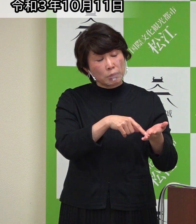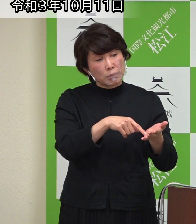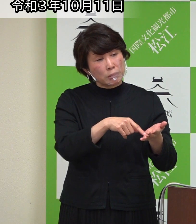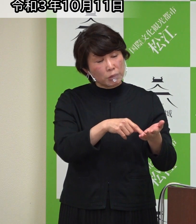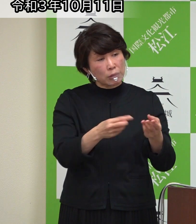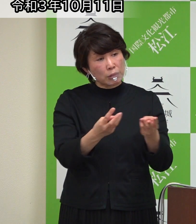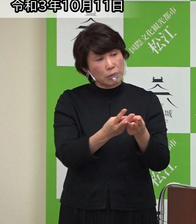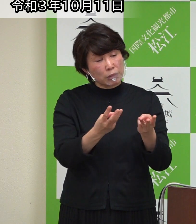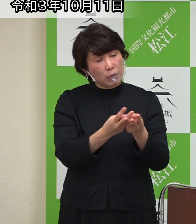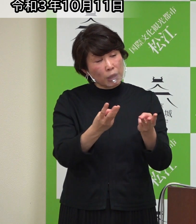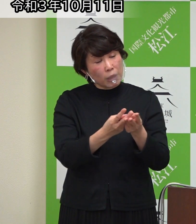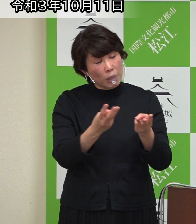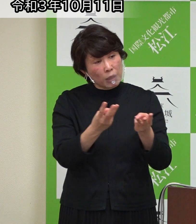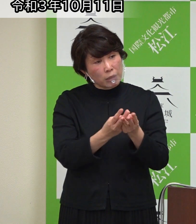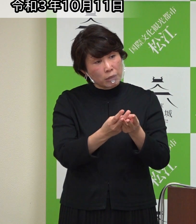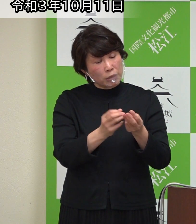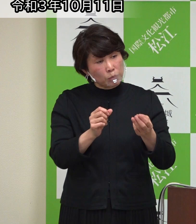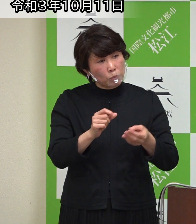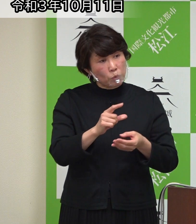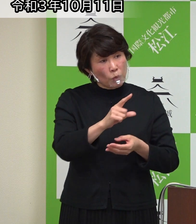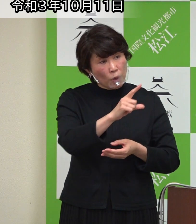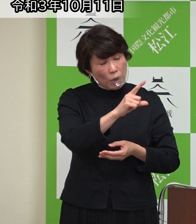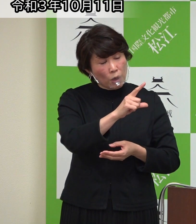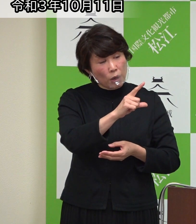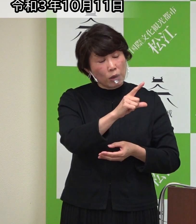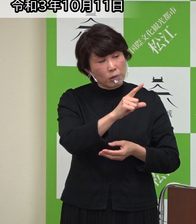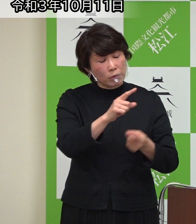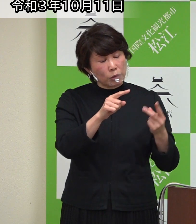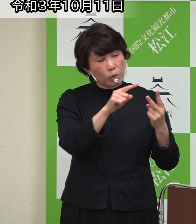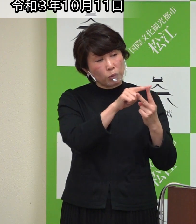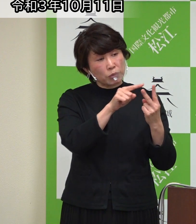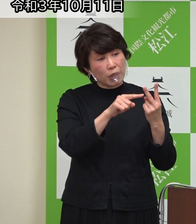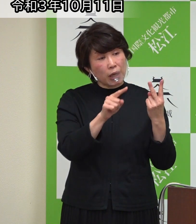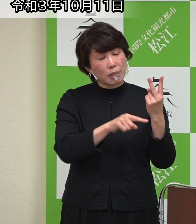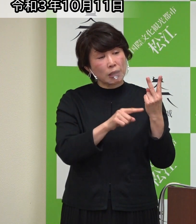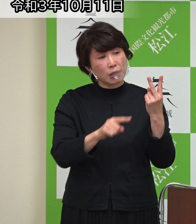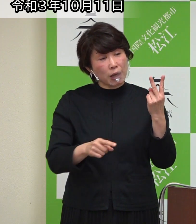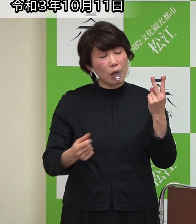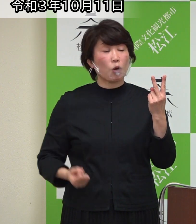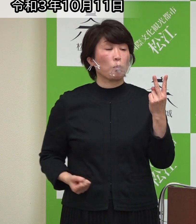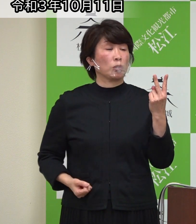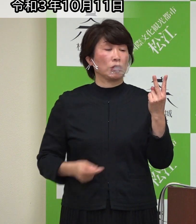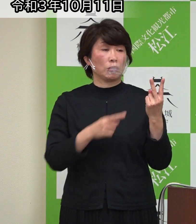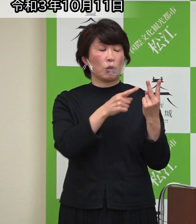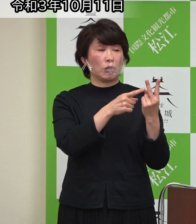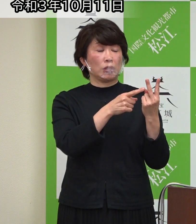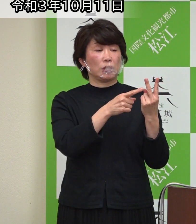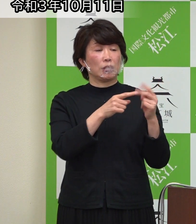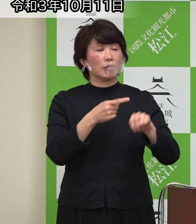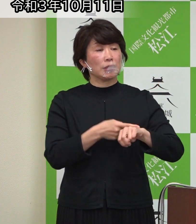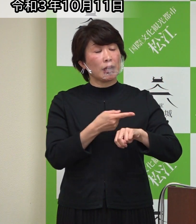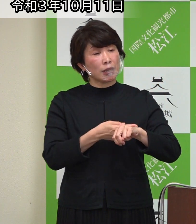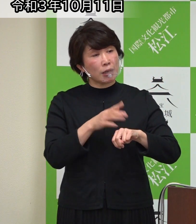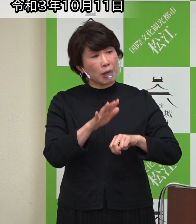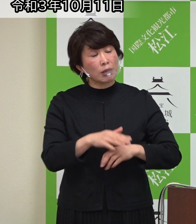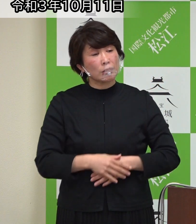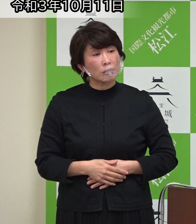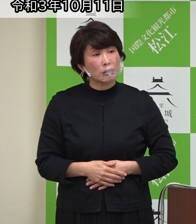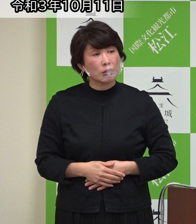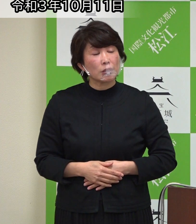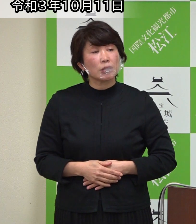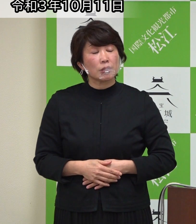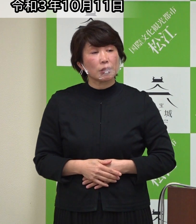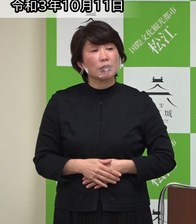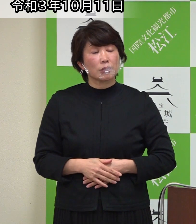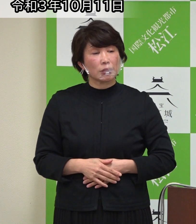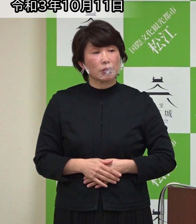ているかって言ったら、多分その2人がものすごく面白い方 で、まあ、中にはその東北なんかでお酒をもの